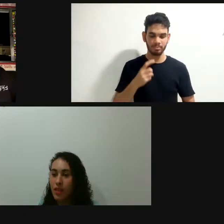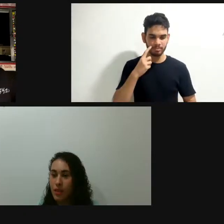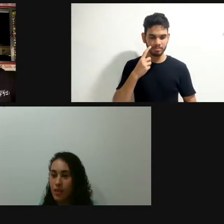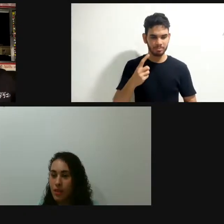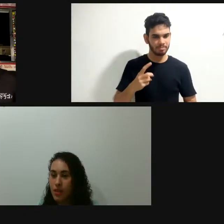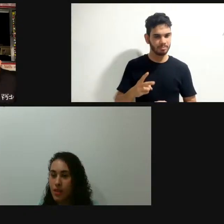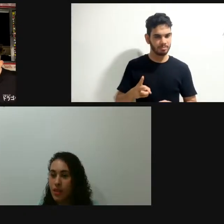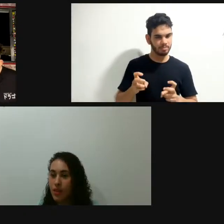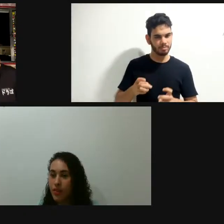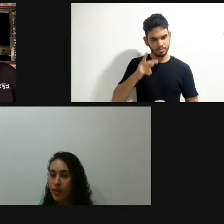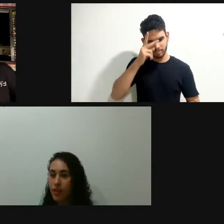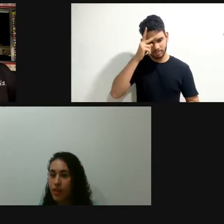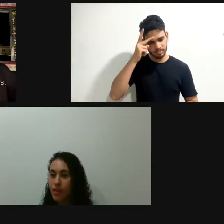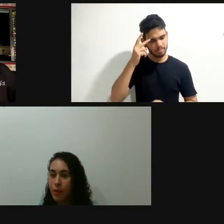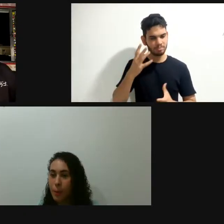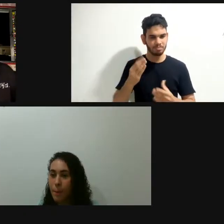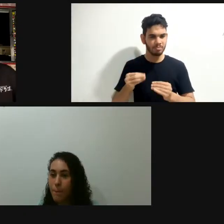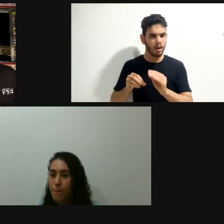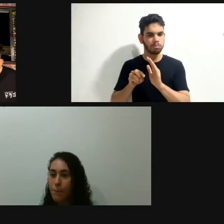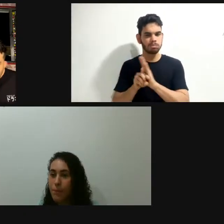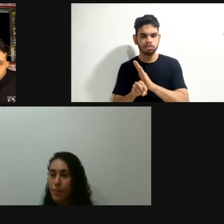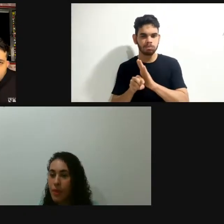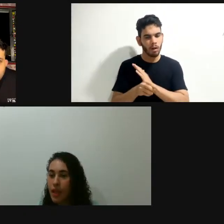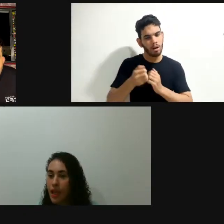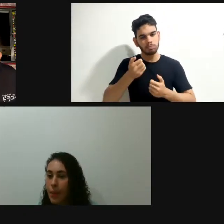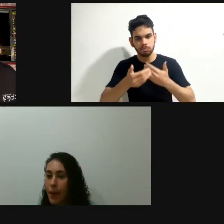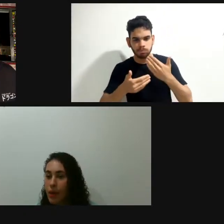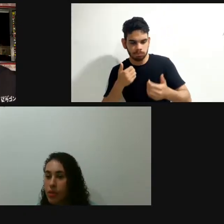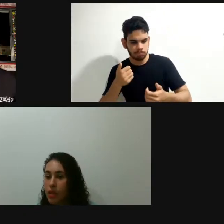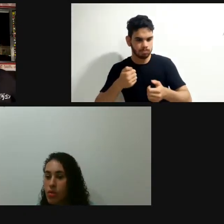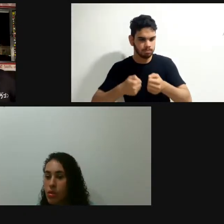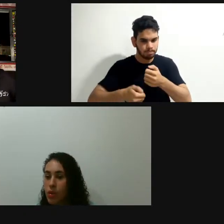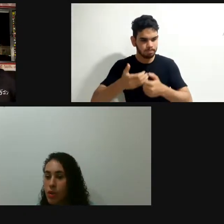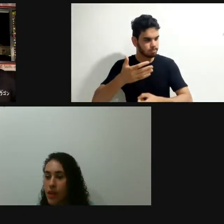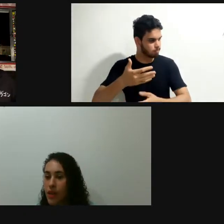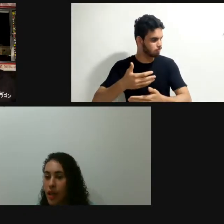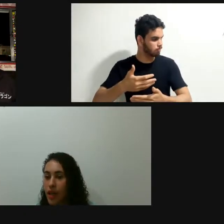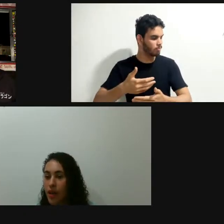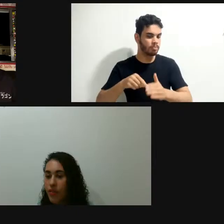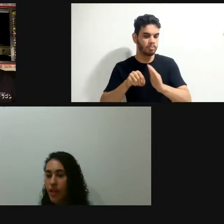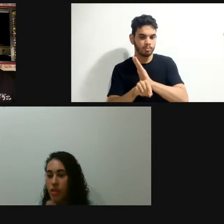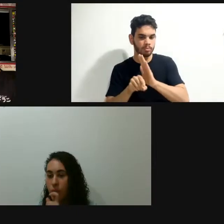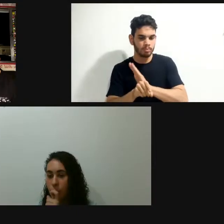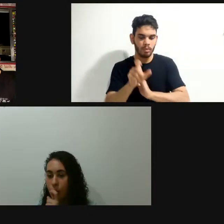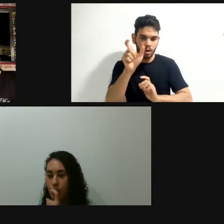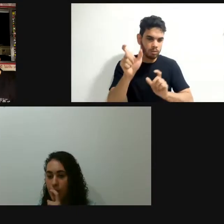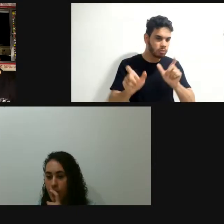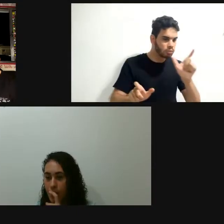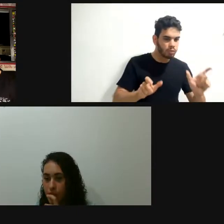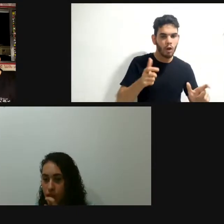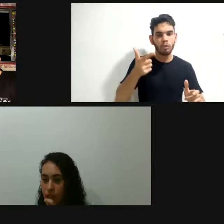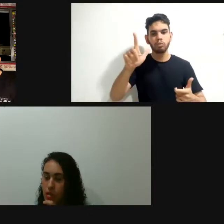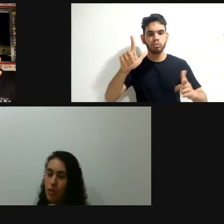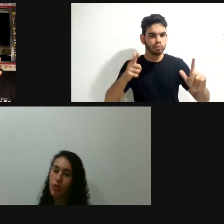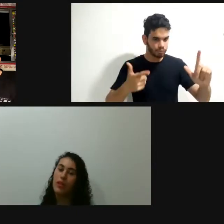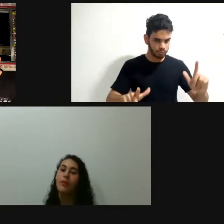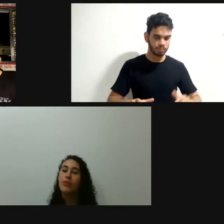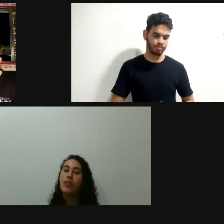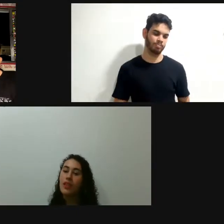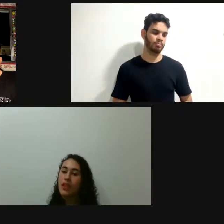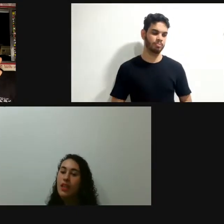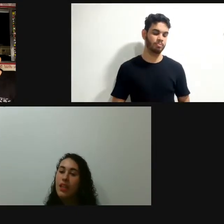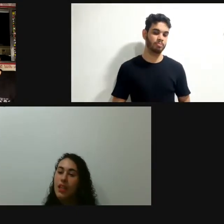que muita gente estava falando, perguntando sobre fala sobre outros personagens da